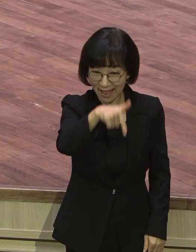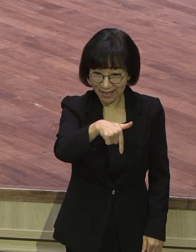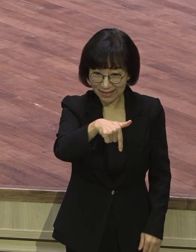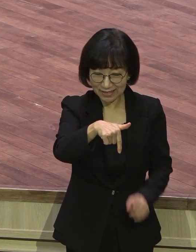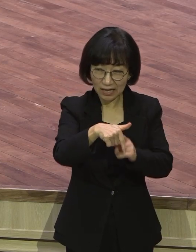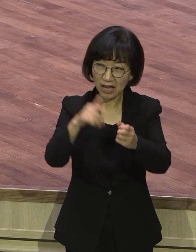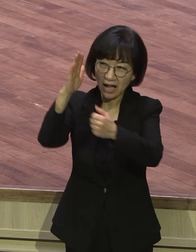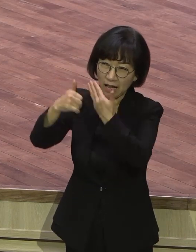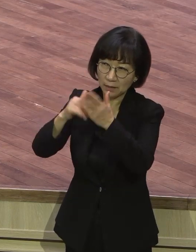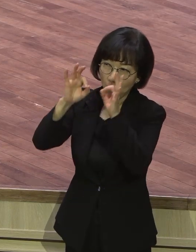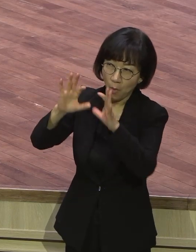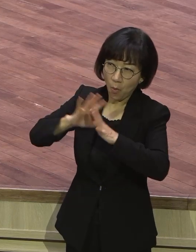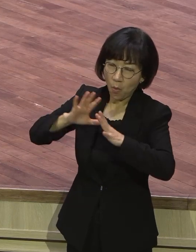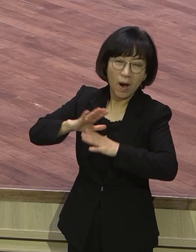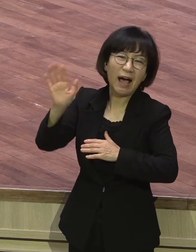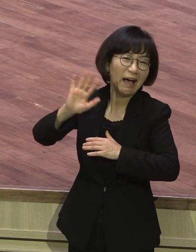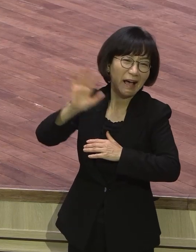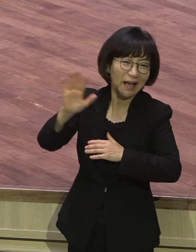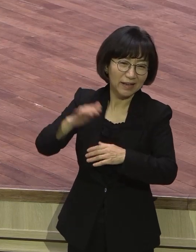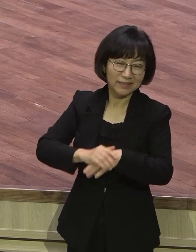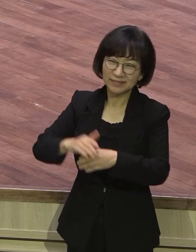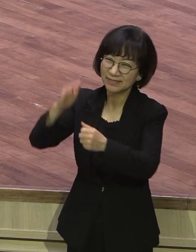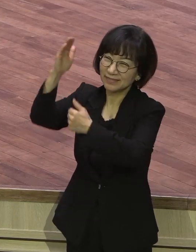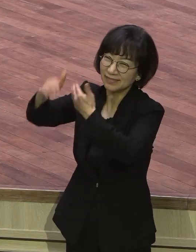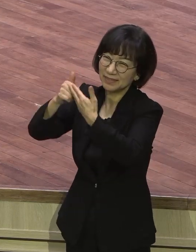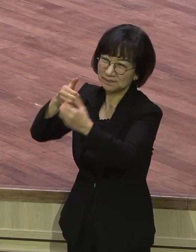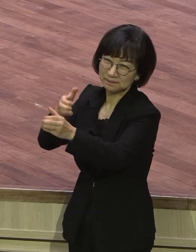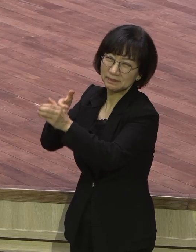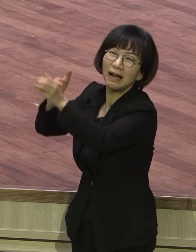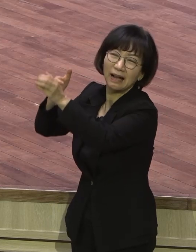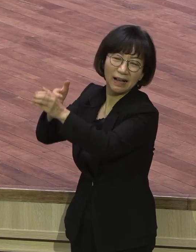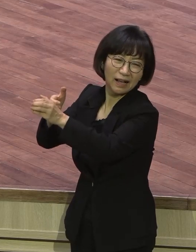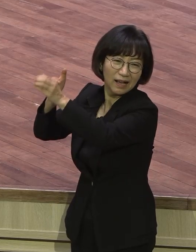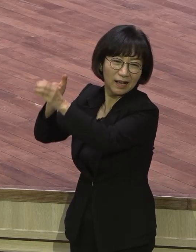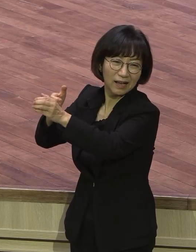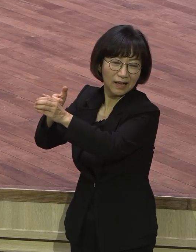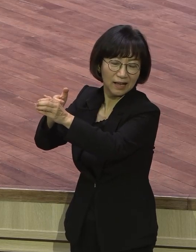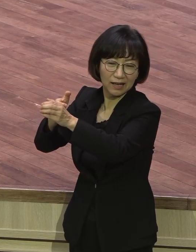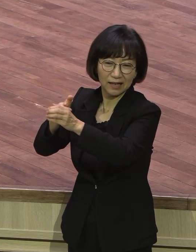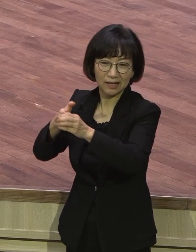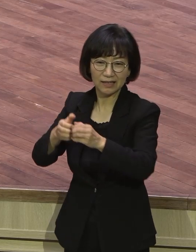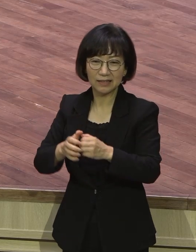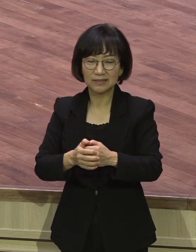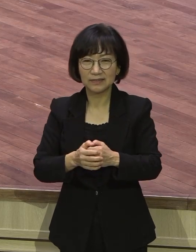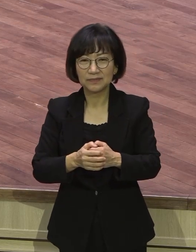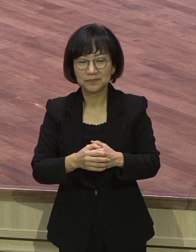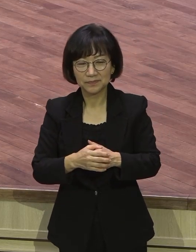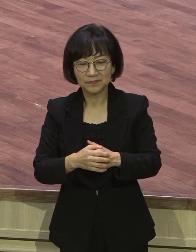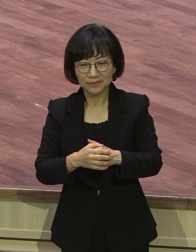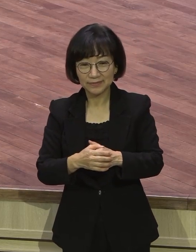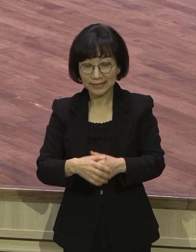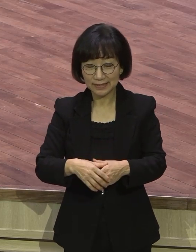두려워하지 않을 뿐만 아니라 오히려 하나님을 대적하는 자들에 애서의 후손들 신명기 25장 17절